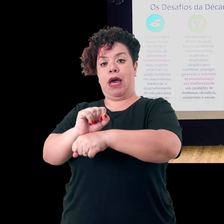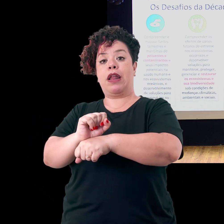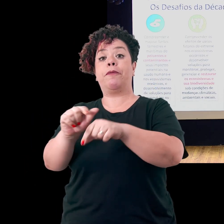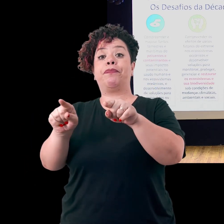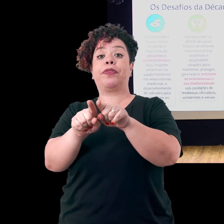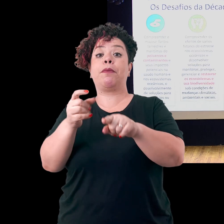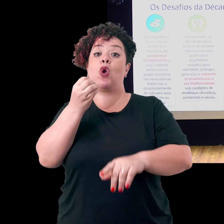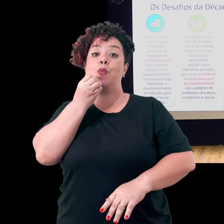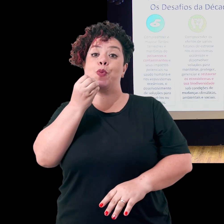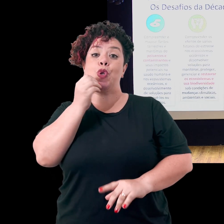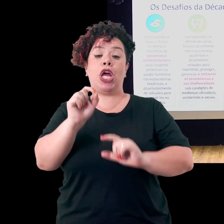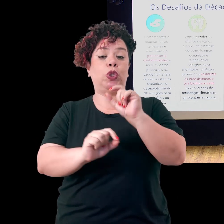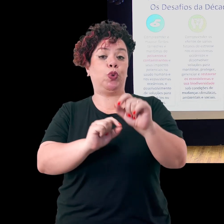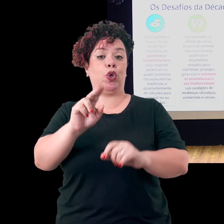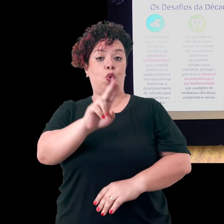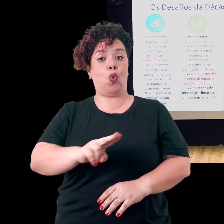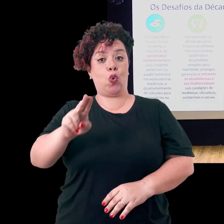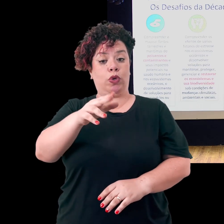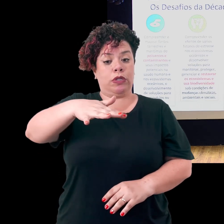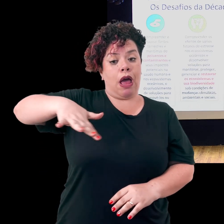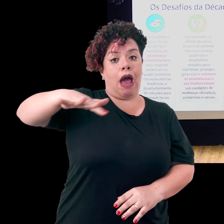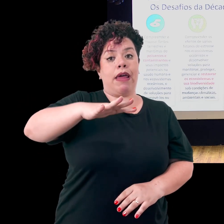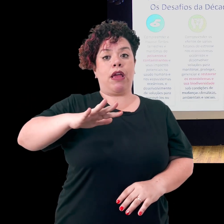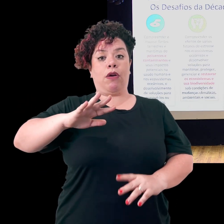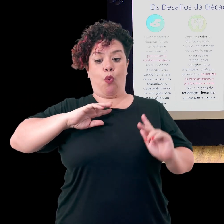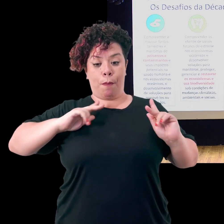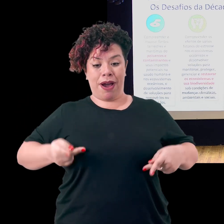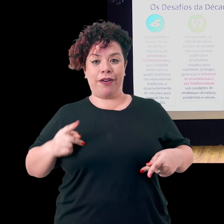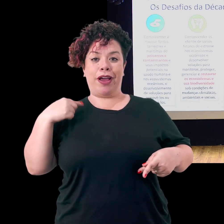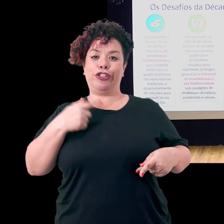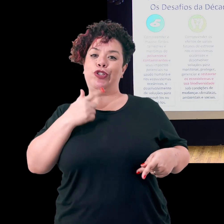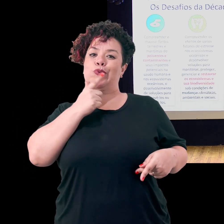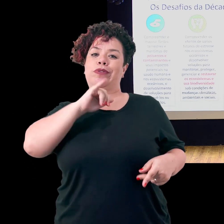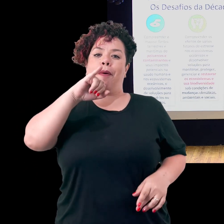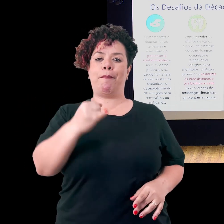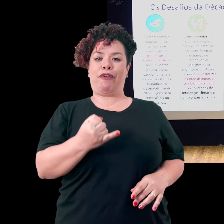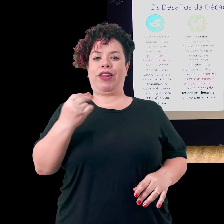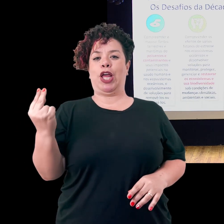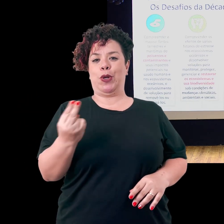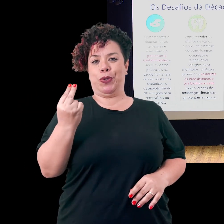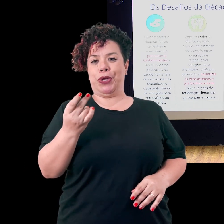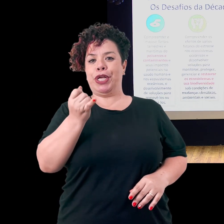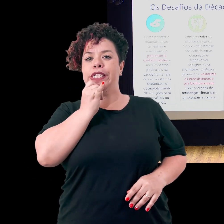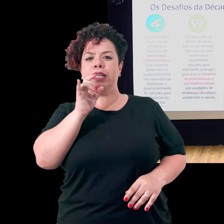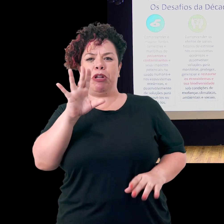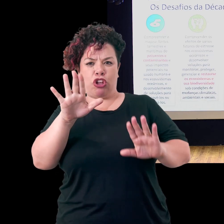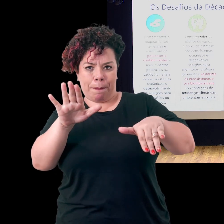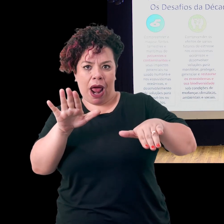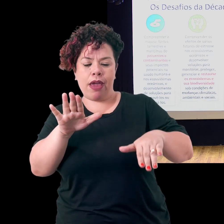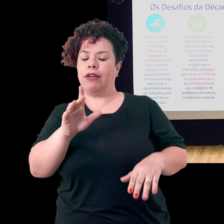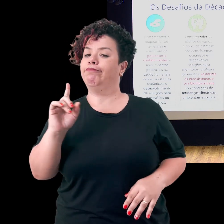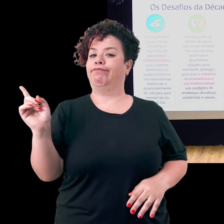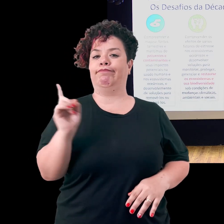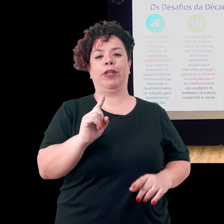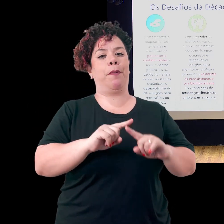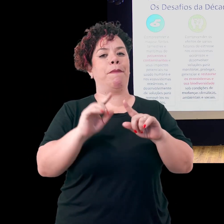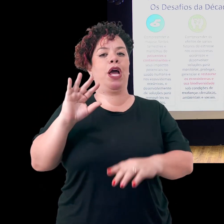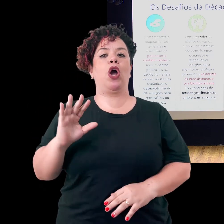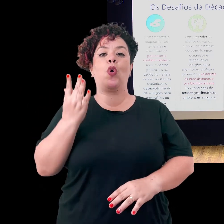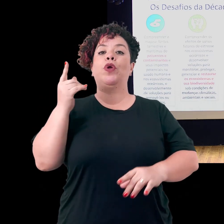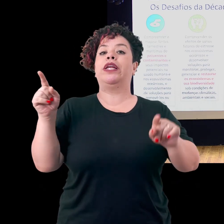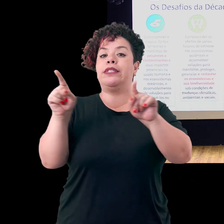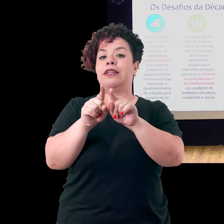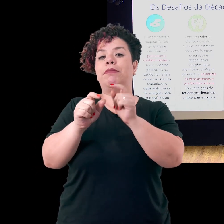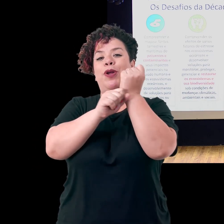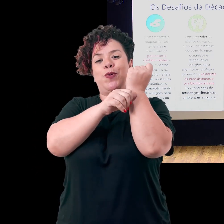inclusive oportunidades de uso direto desse ambiente pelo ser humano. E a gente sabe que isso não acontece só nas praias, isso acontece